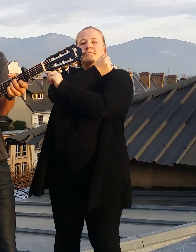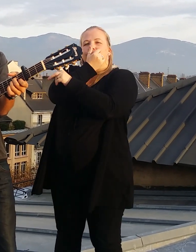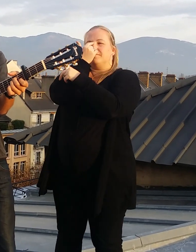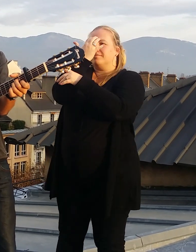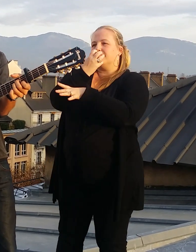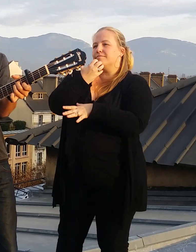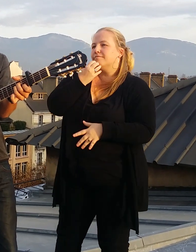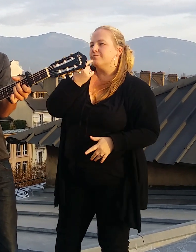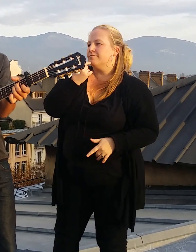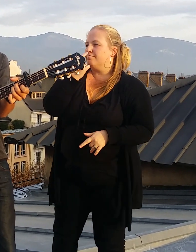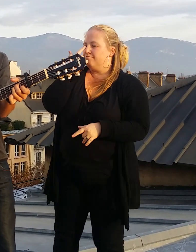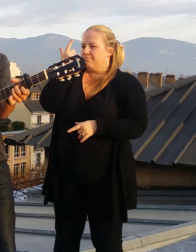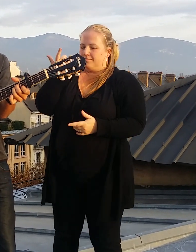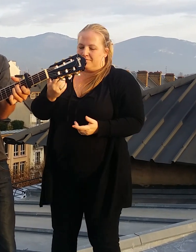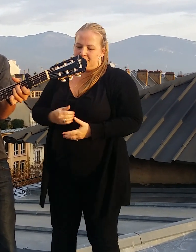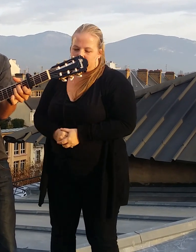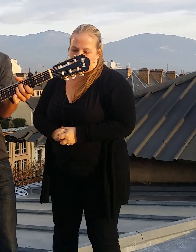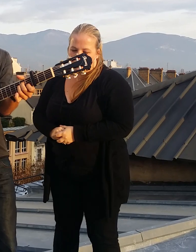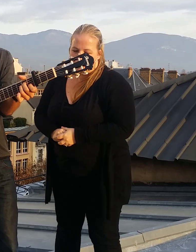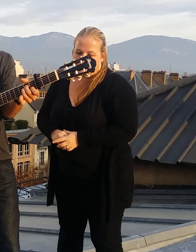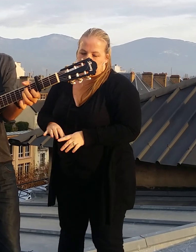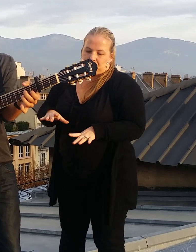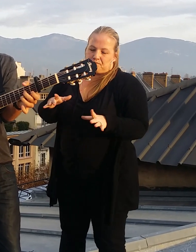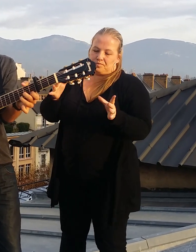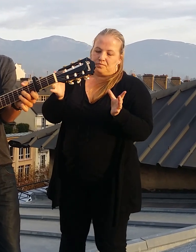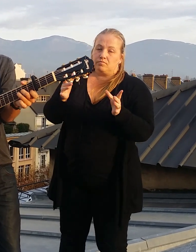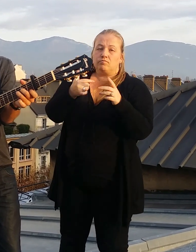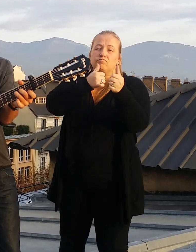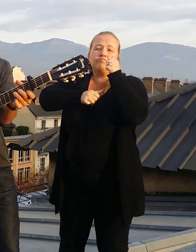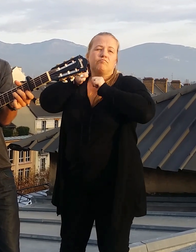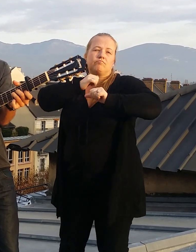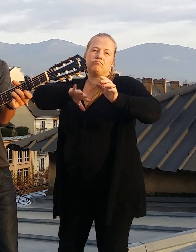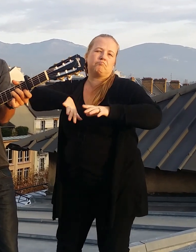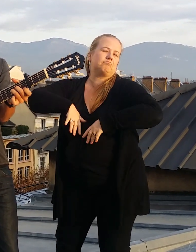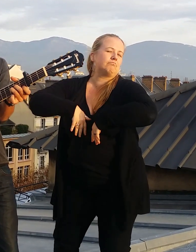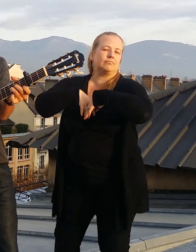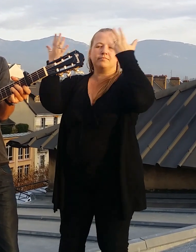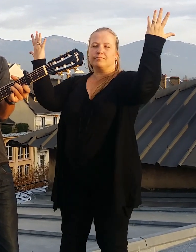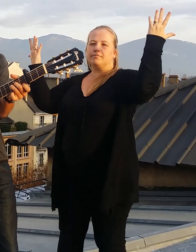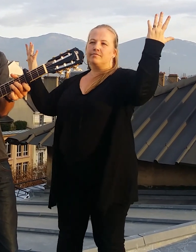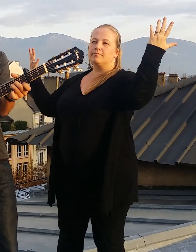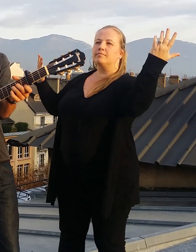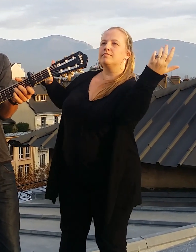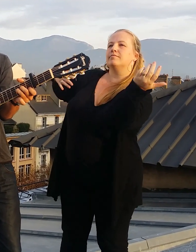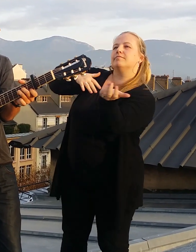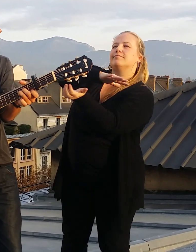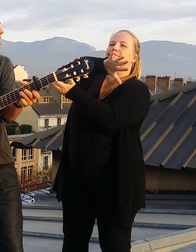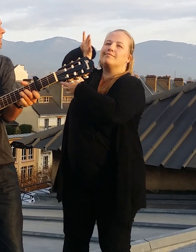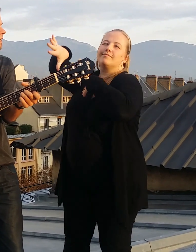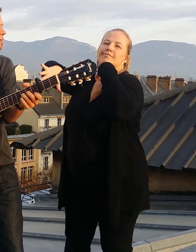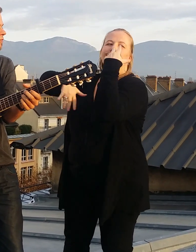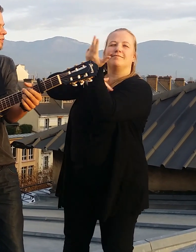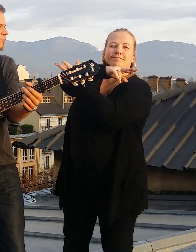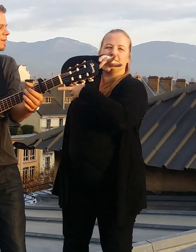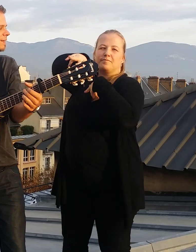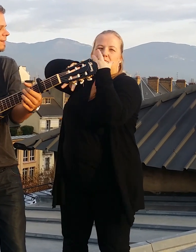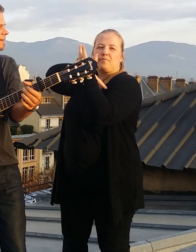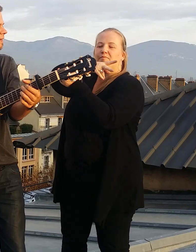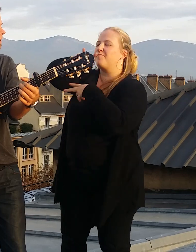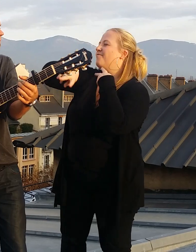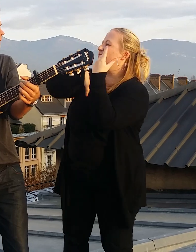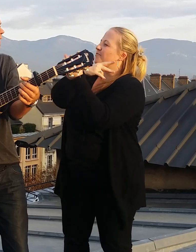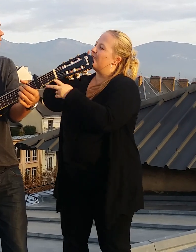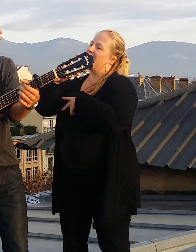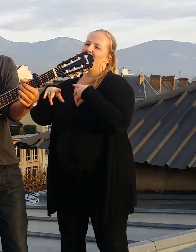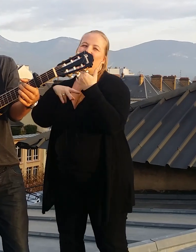le blues dans la peau. De mes douleurs, je me moque et les